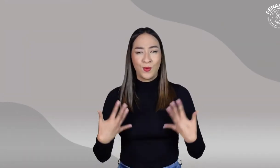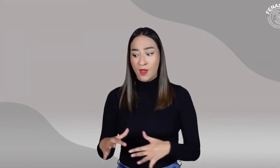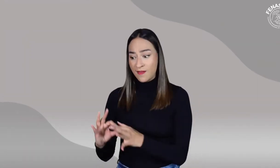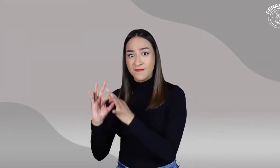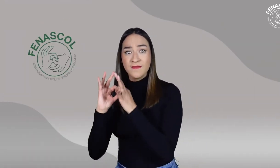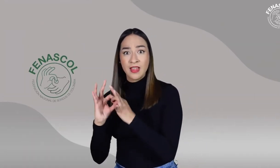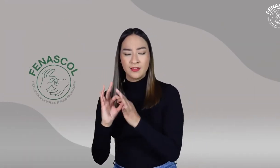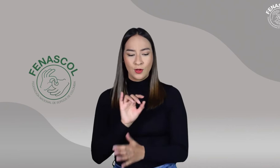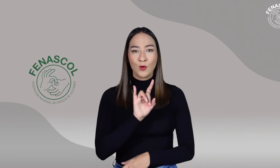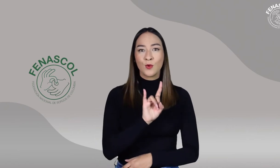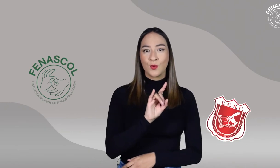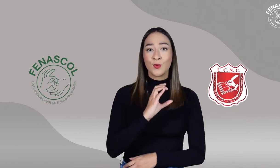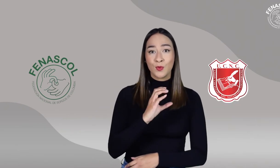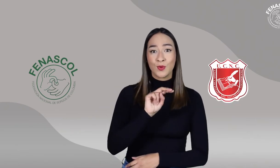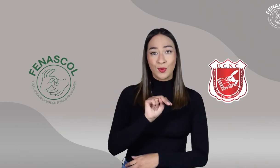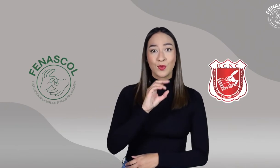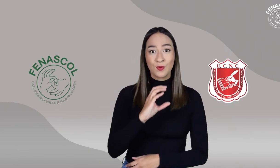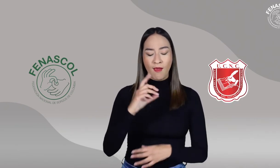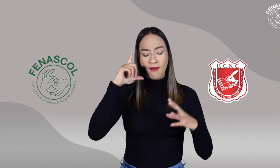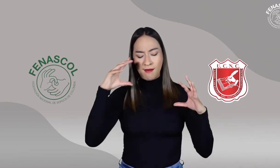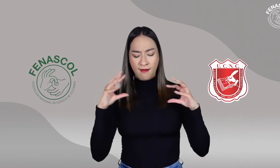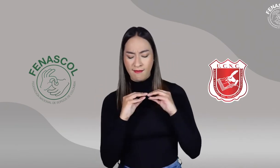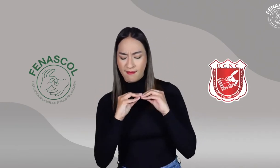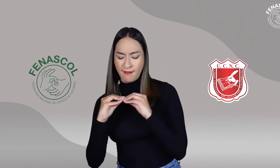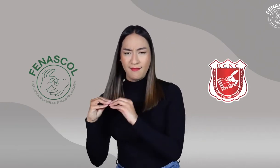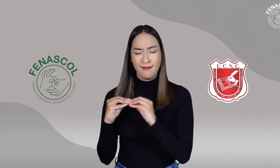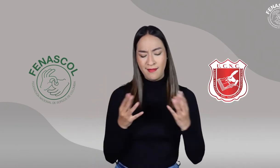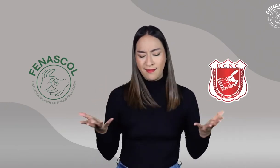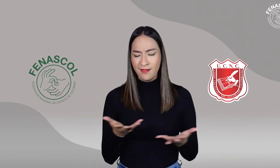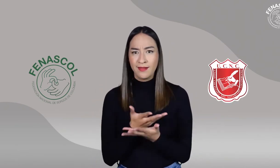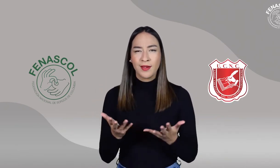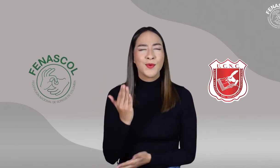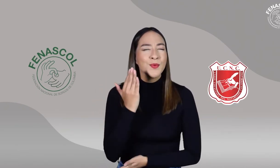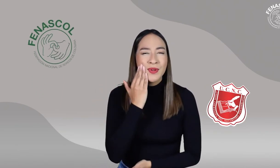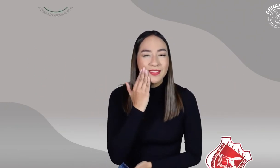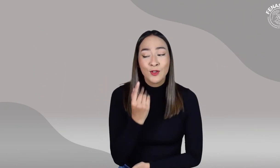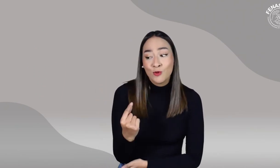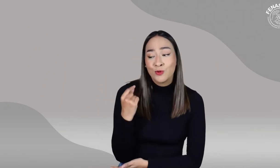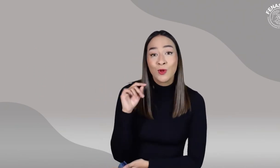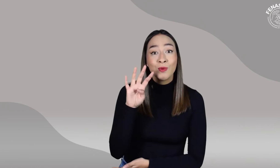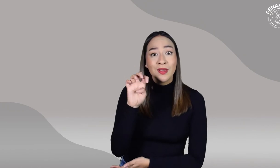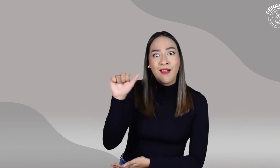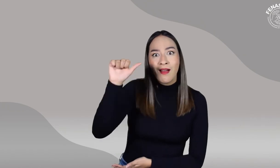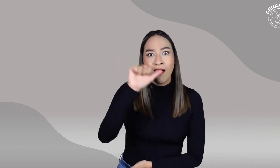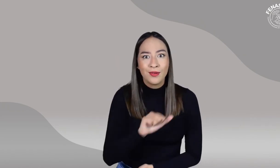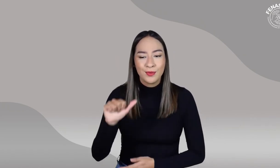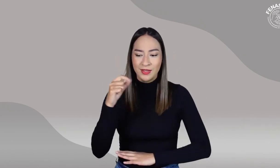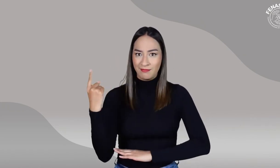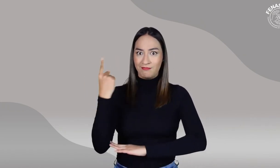notariales. Esta alianza celebrada entre FENASCOL y la UCNC se presentó el pasado 9 de agosto con más